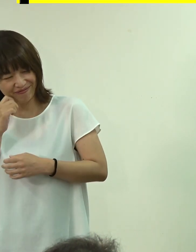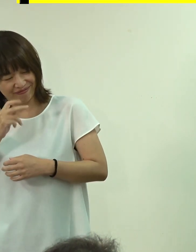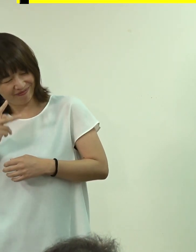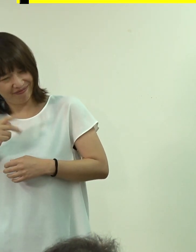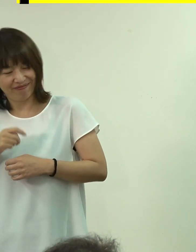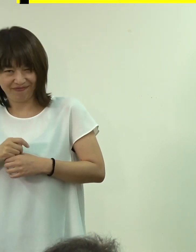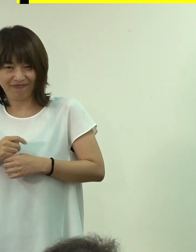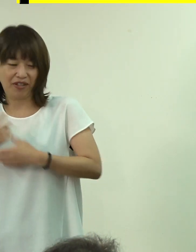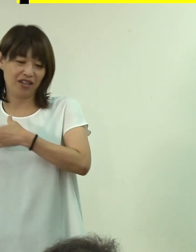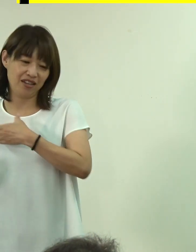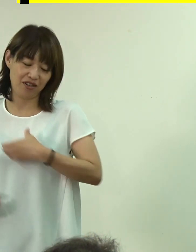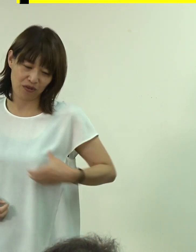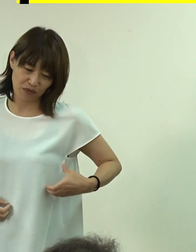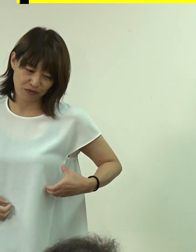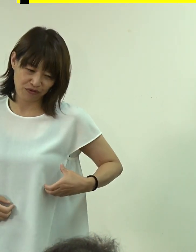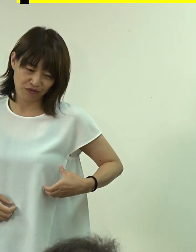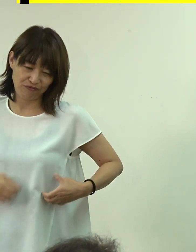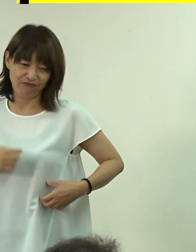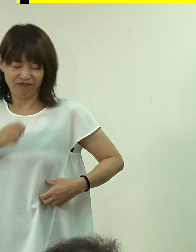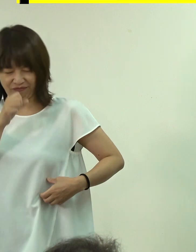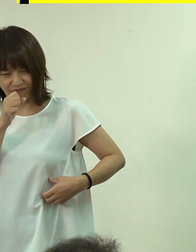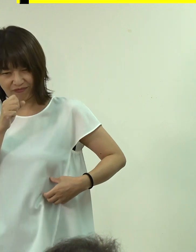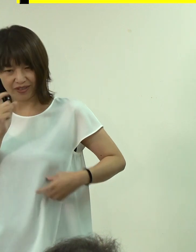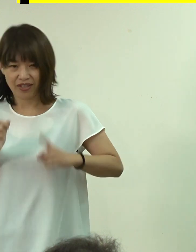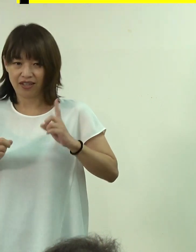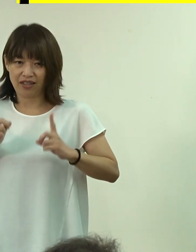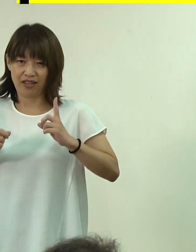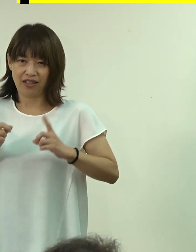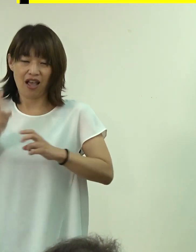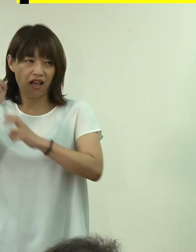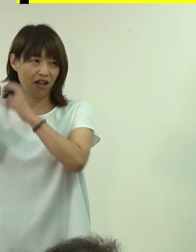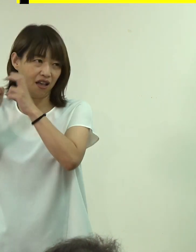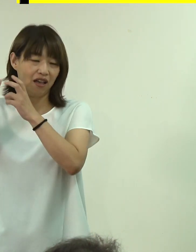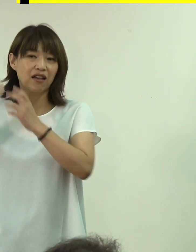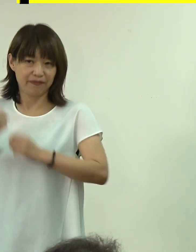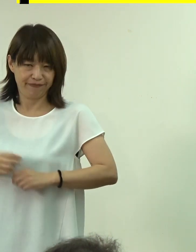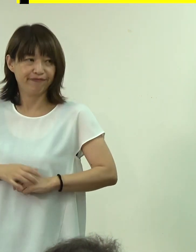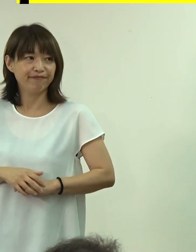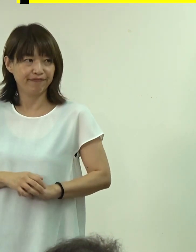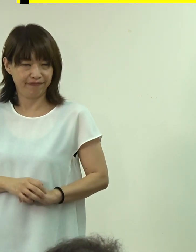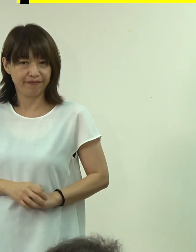じっ候補するのがいいのかどうかも迷いました